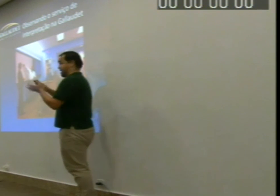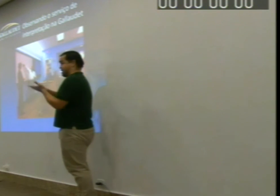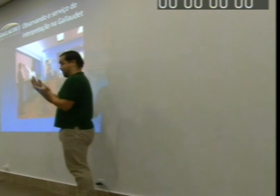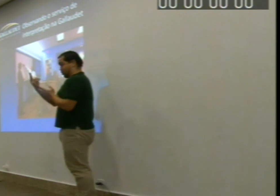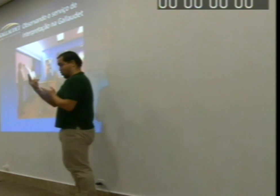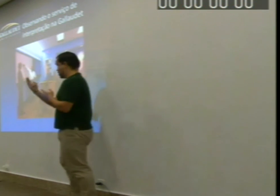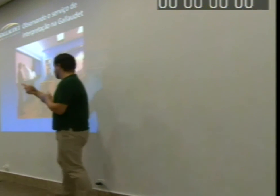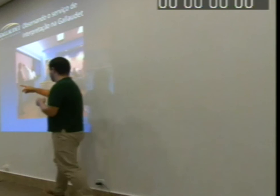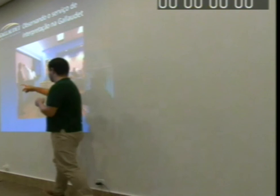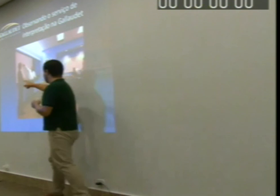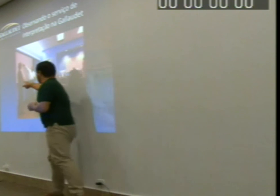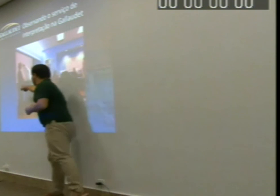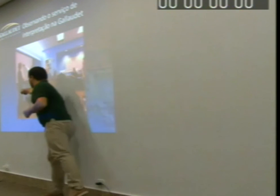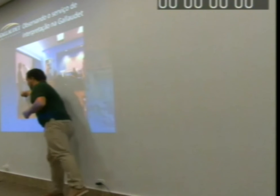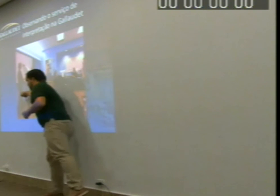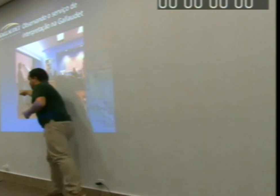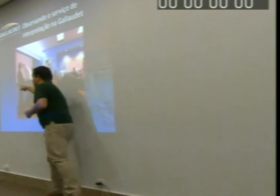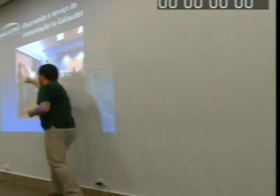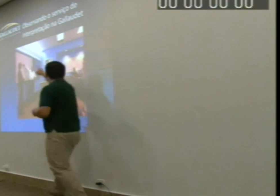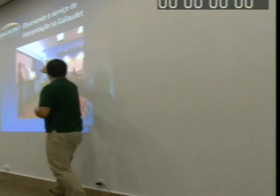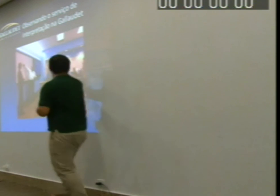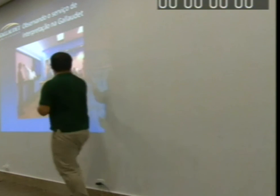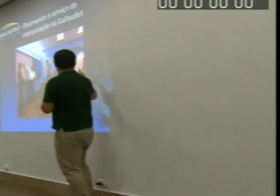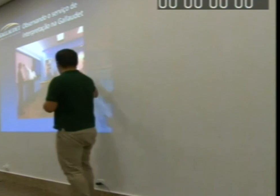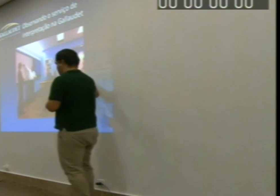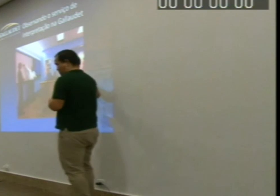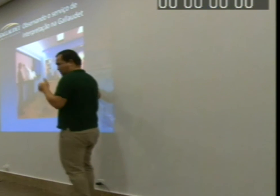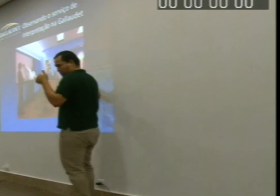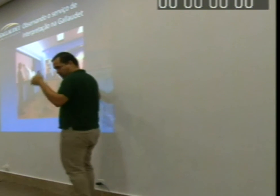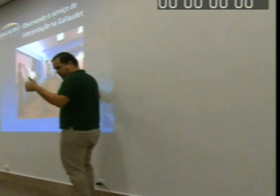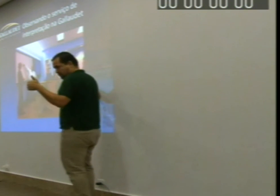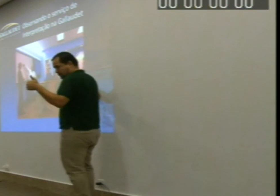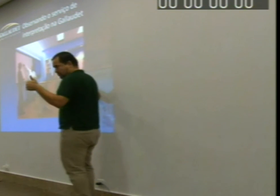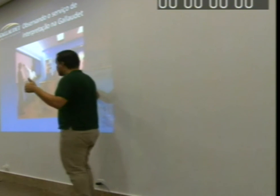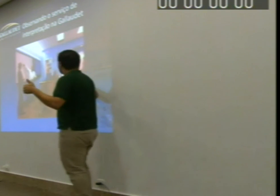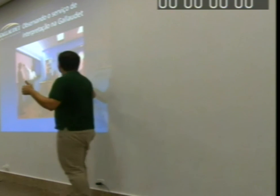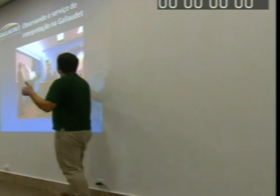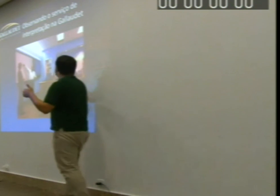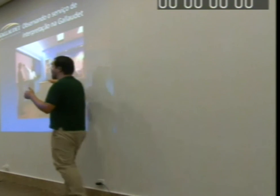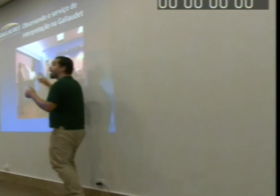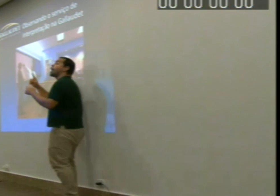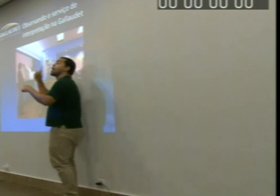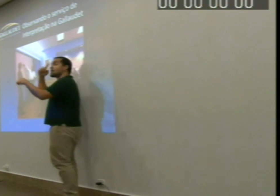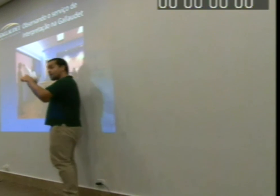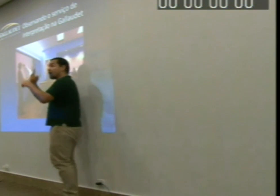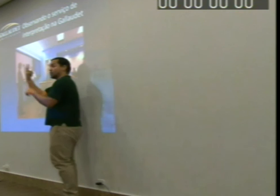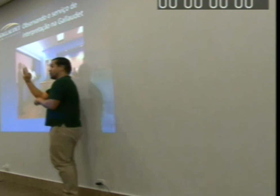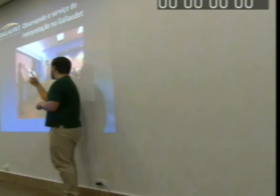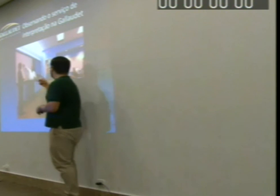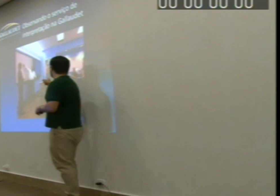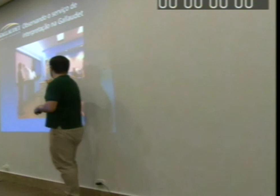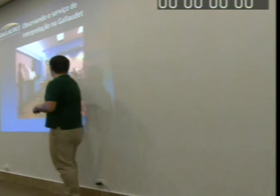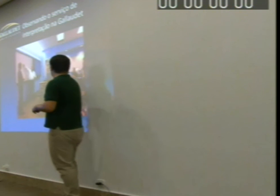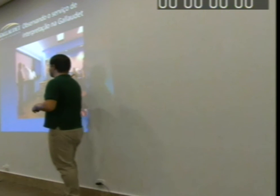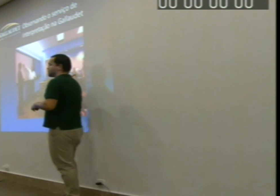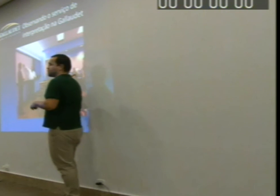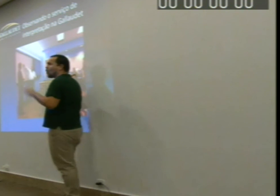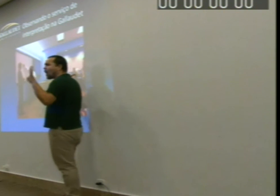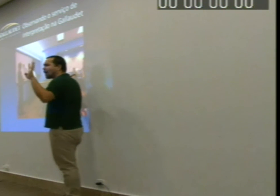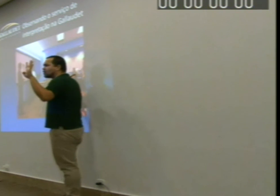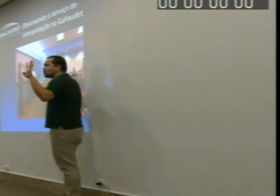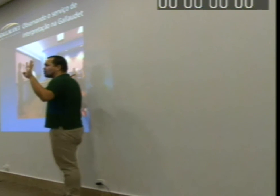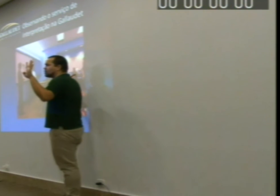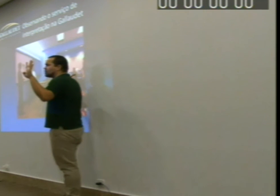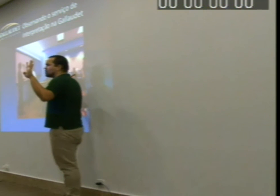bom Por que dois intérpretes tinha esse intérprete o apoio ok né ficou Claro mas tinha mais dois